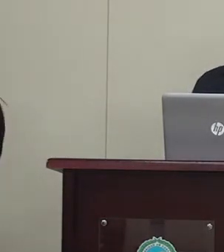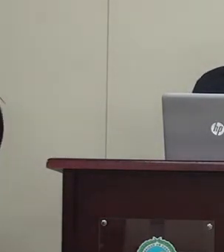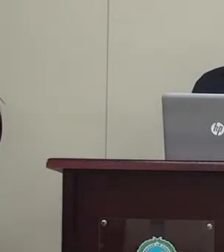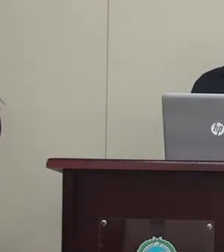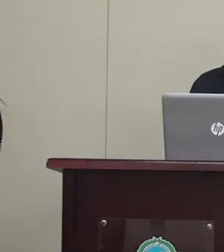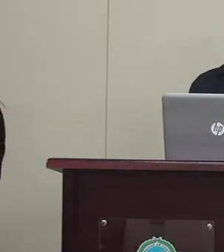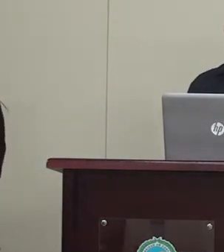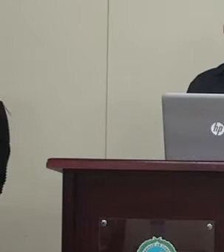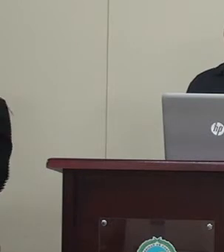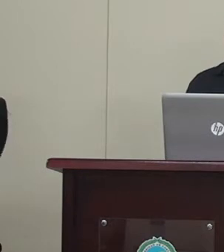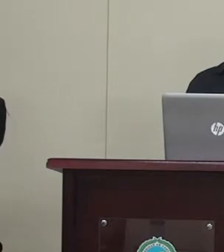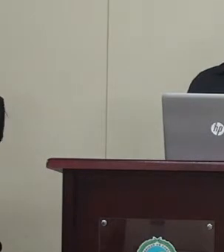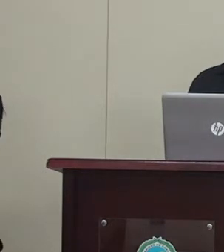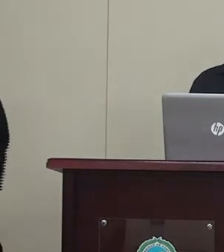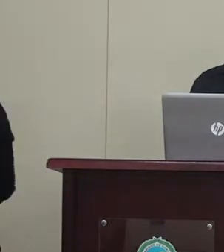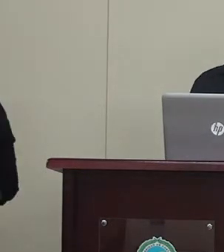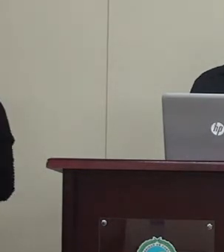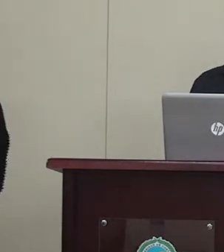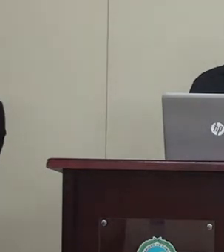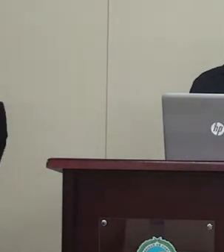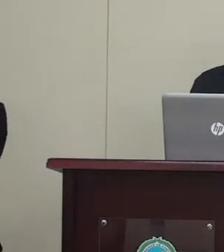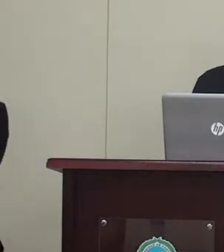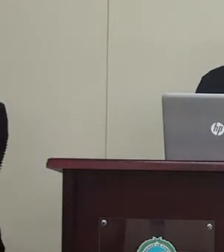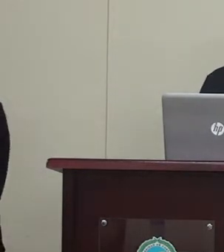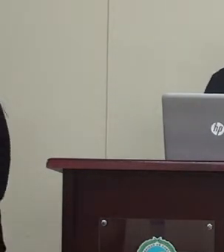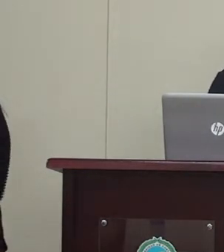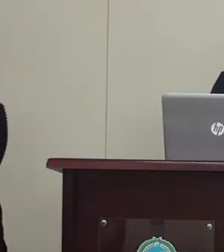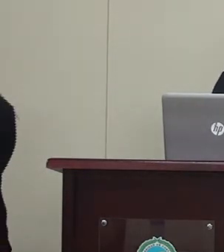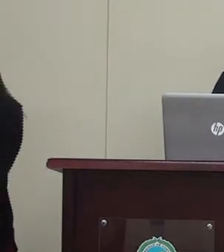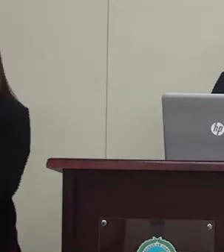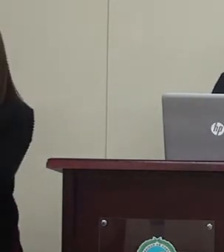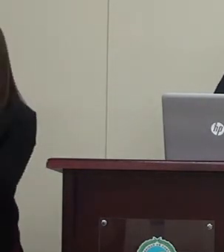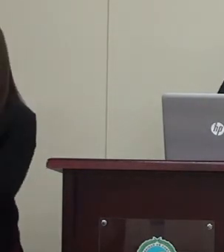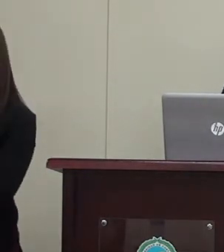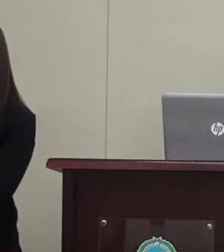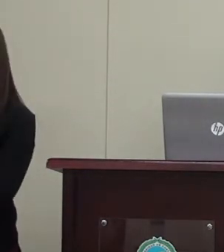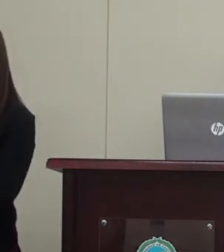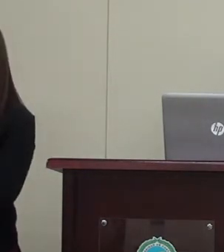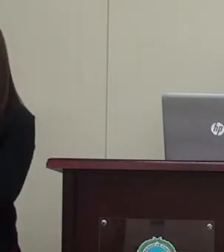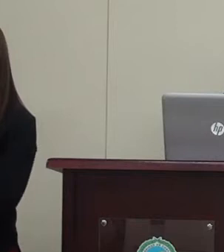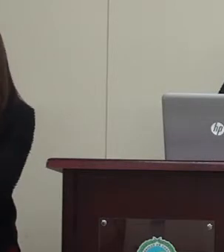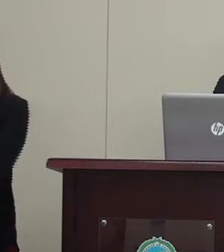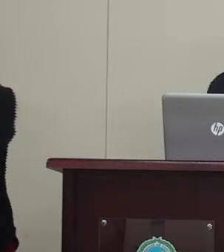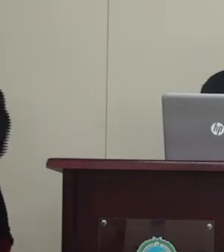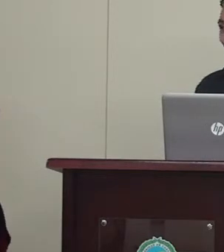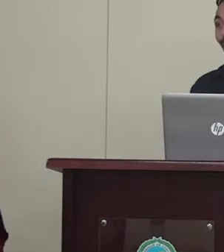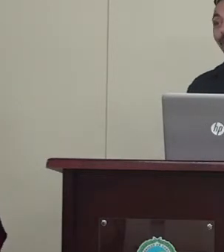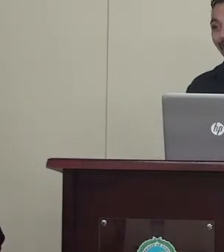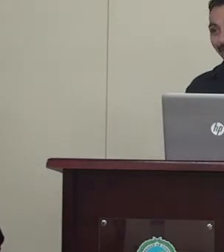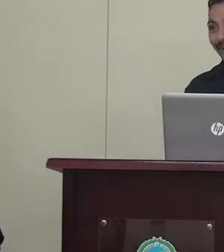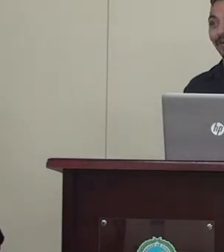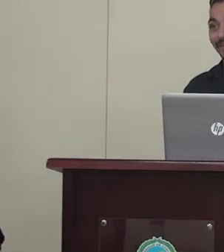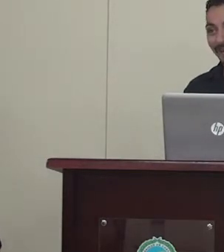precisión y no podemos comparar tan fácilmente situaciones como la del Quechua o de las lenguas mayas con situaciones